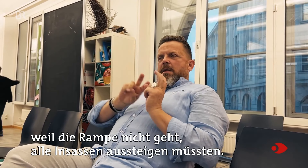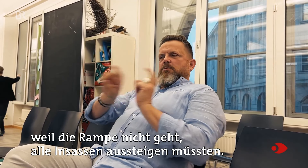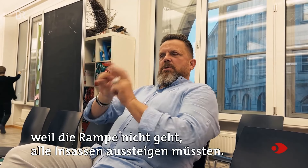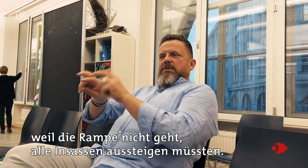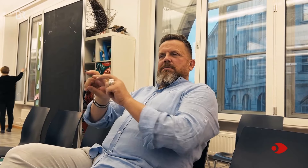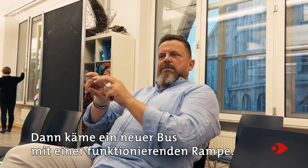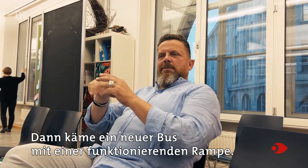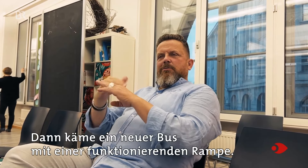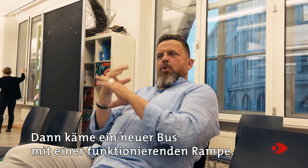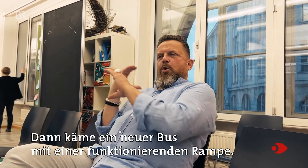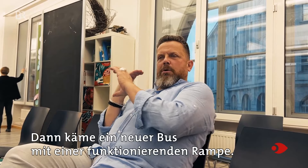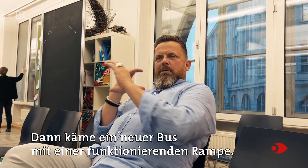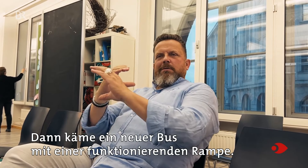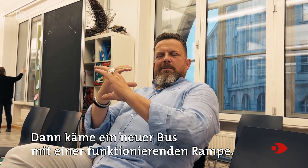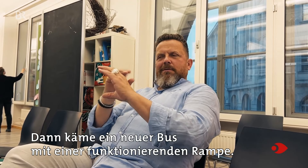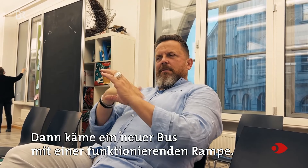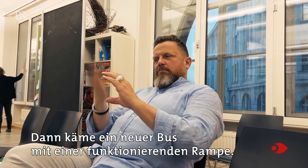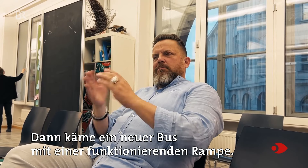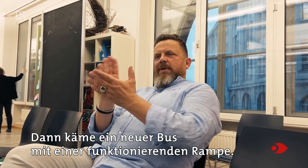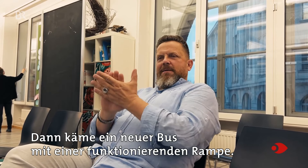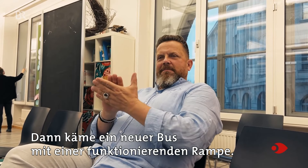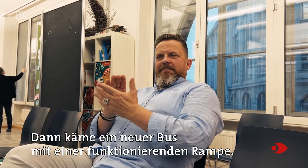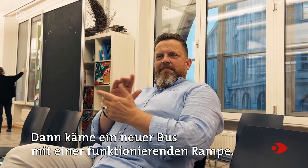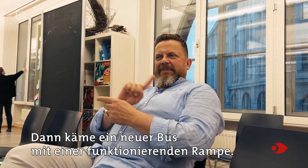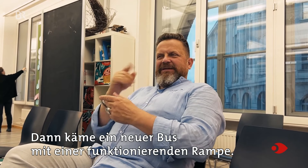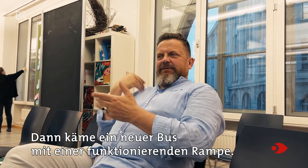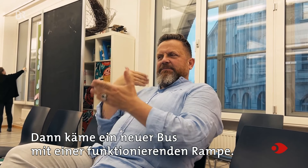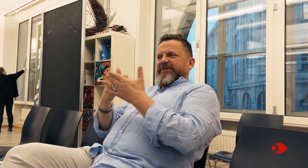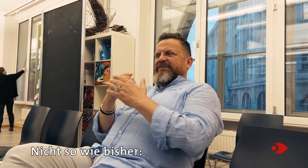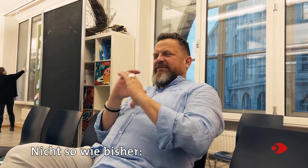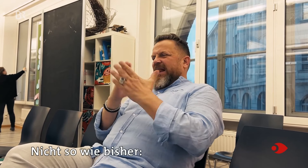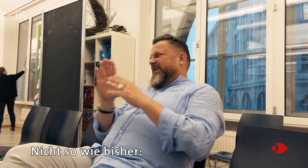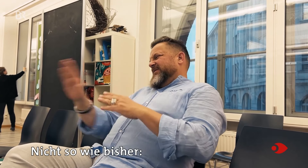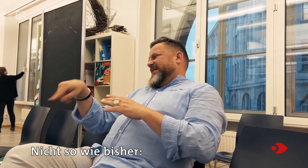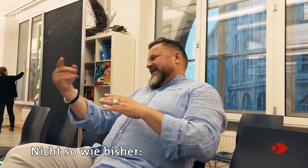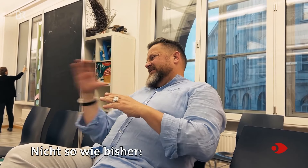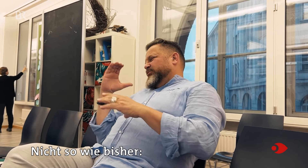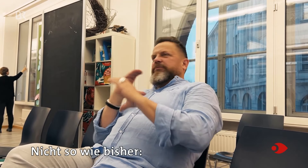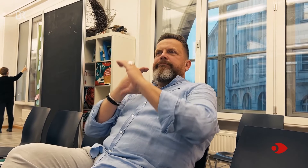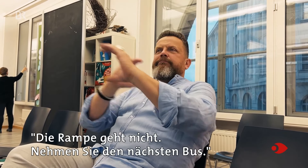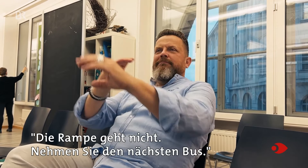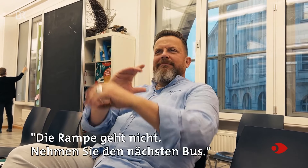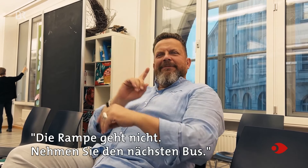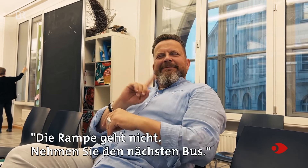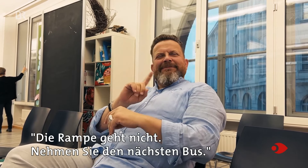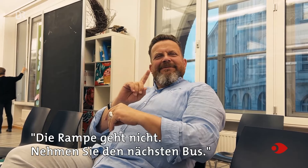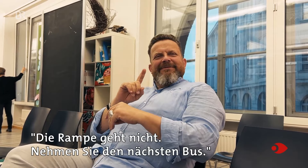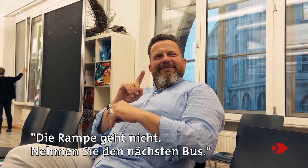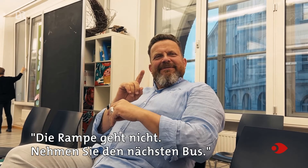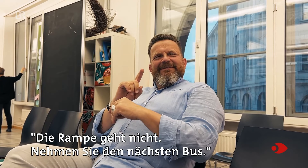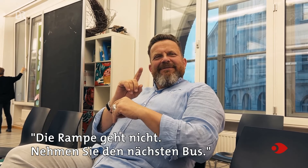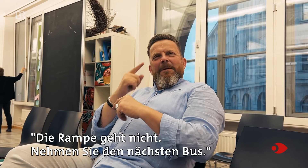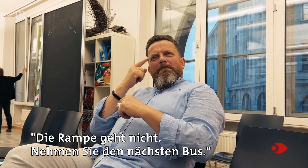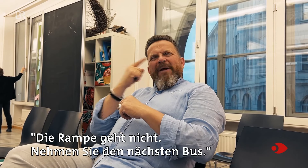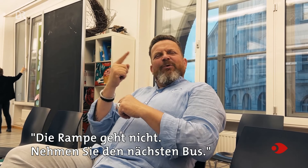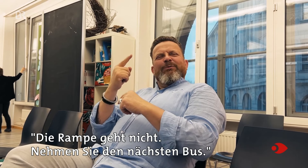müssten. Dann käme ein neuer Bus mit einer funktionierenden Rampe. Nicht so wie bisher, die Rampe geht nicht, nehmen Sie den nächsten Bus.